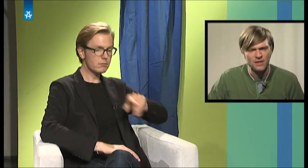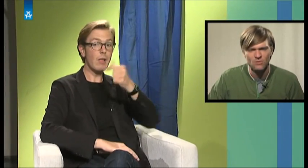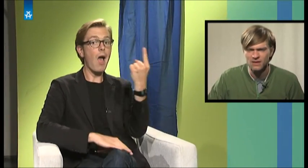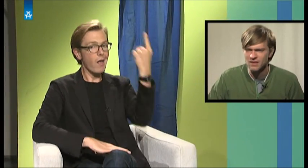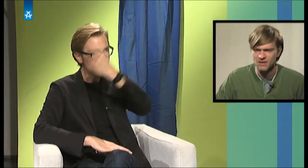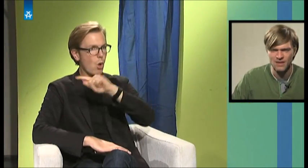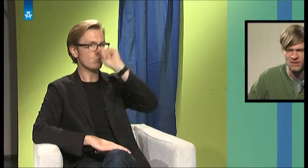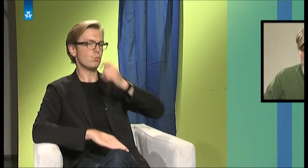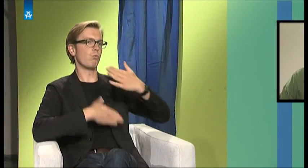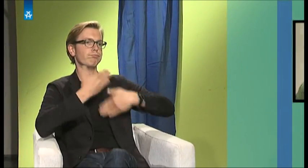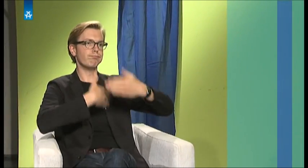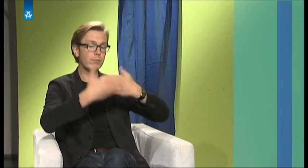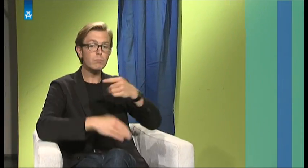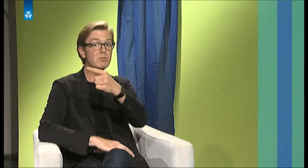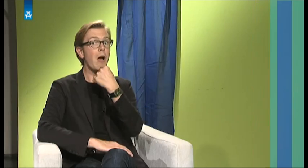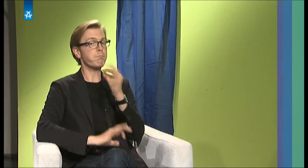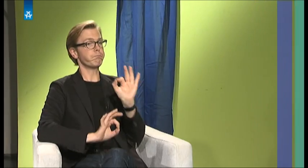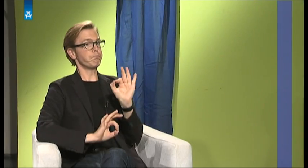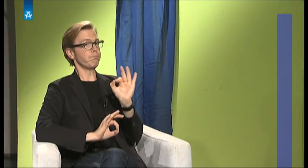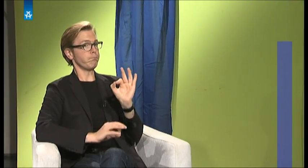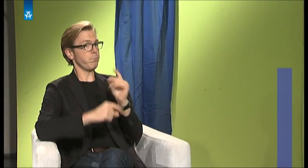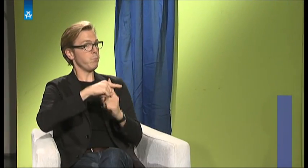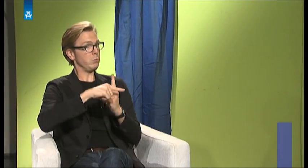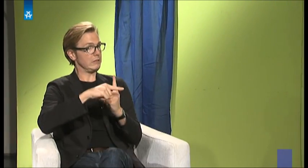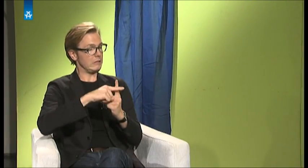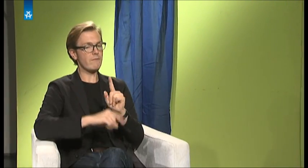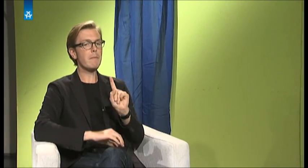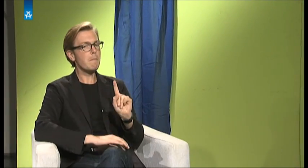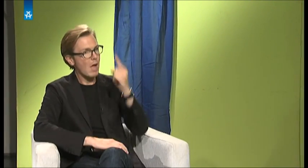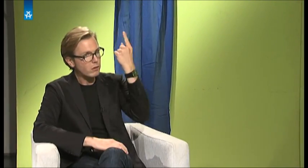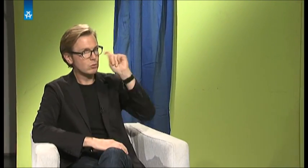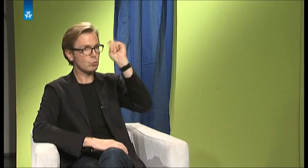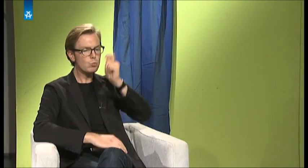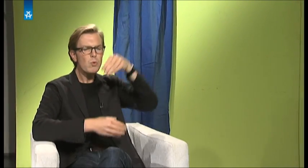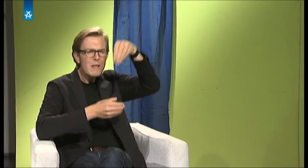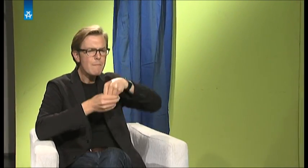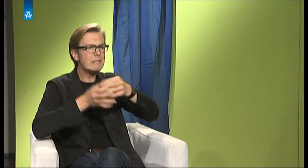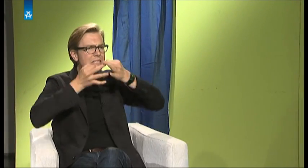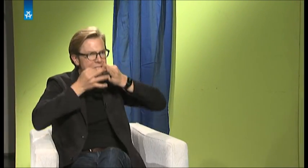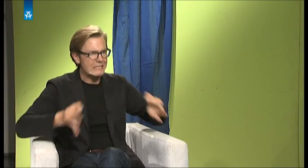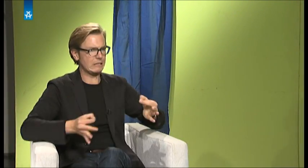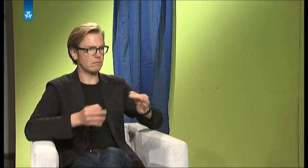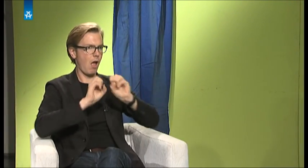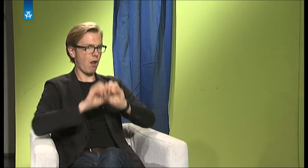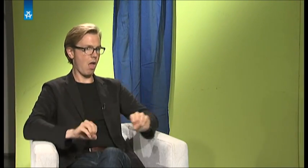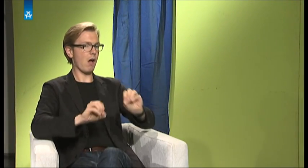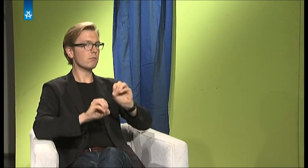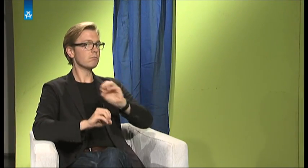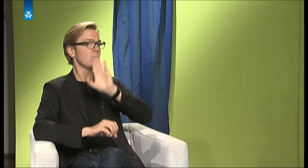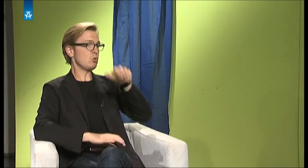Person hat gesagt, das war eine total super positive Erfahrung für mich. Allein schon, weil es eine sehr hohe Genauigkeit in diesen Studiengang hat